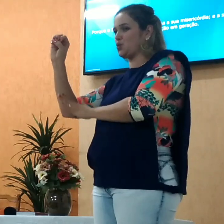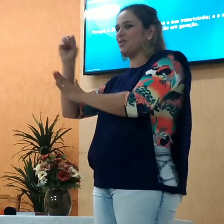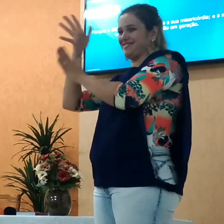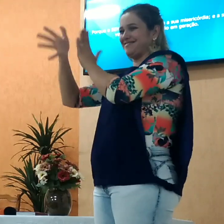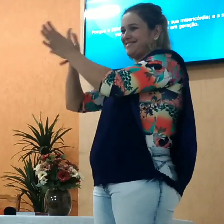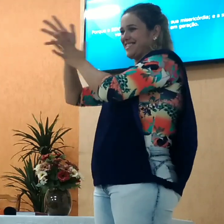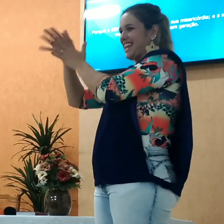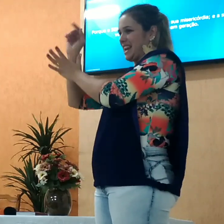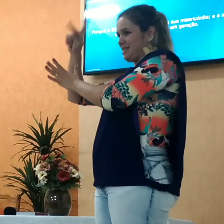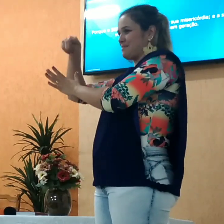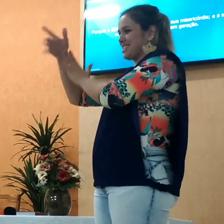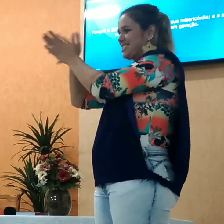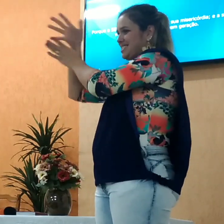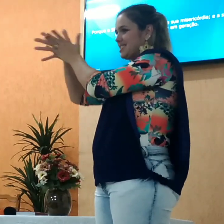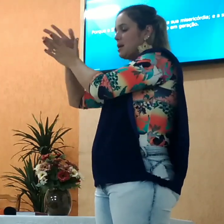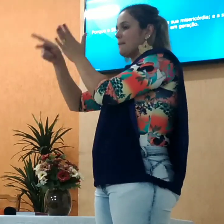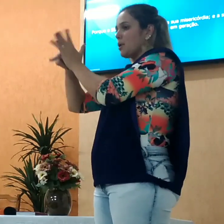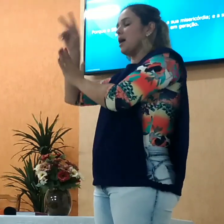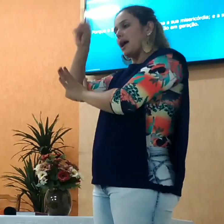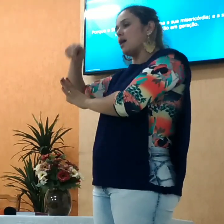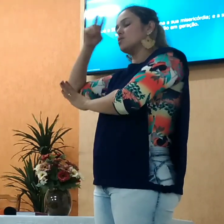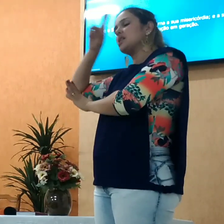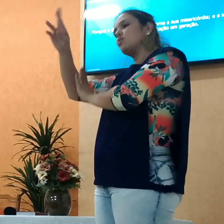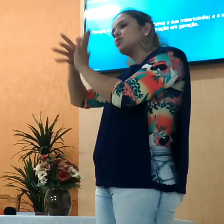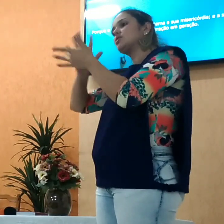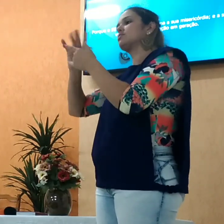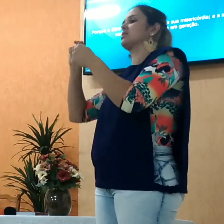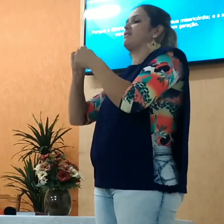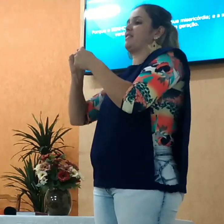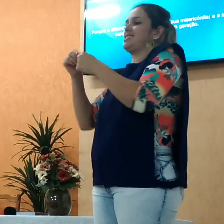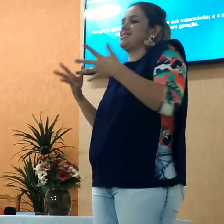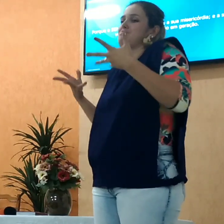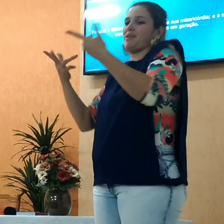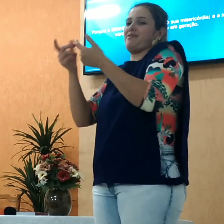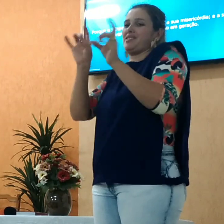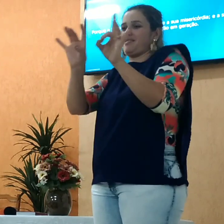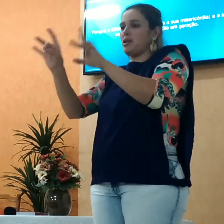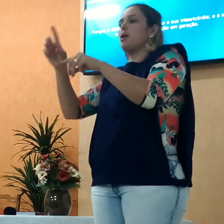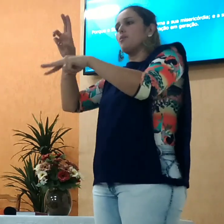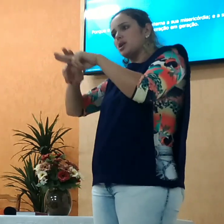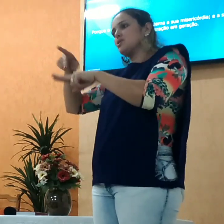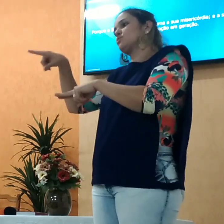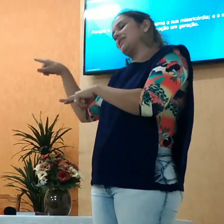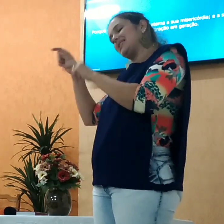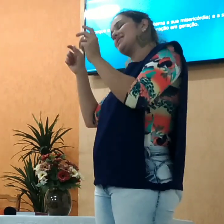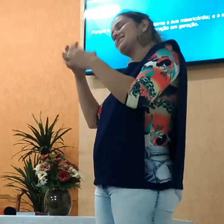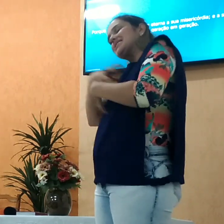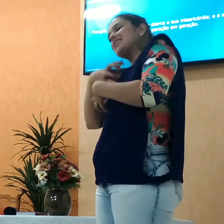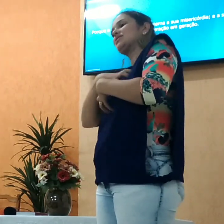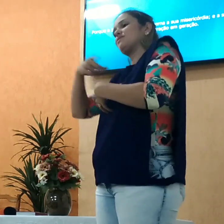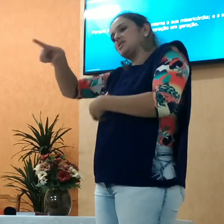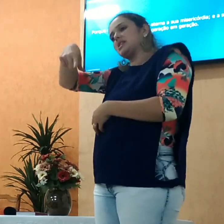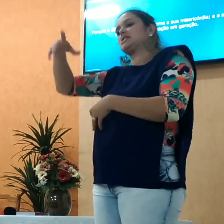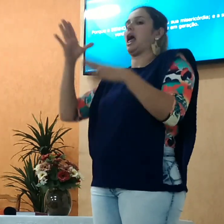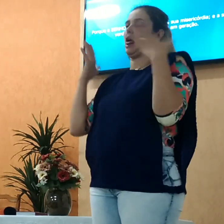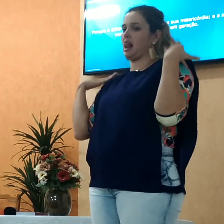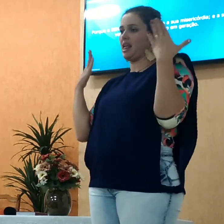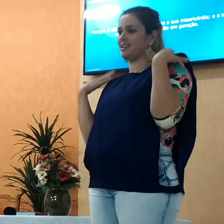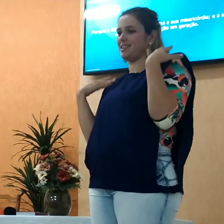o Senhor que fez isso, e por isso estamos alegres. Tenho certeza que vocês estão alegres por aquilo que o